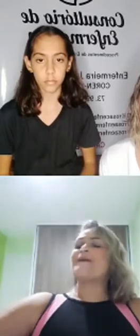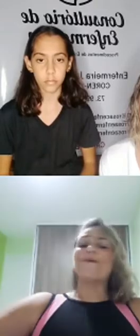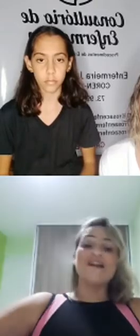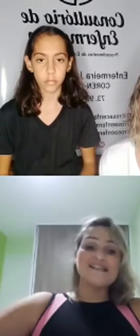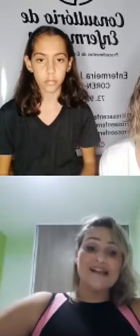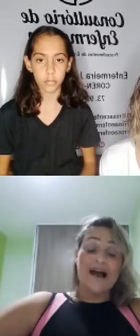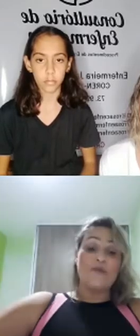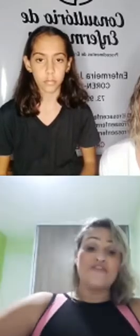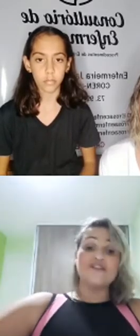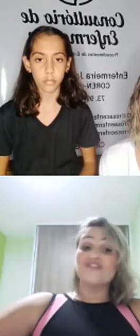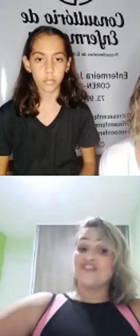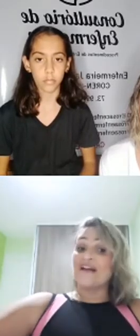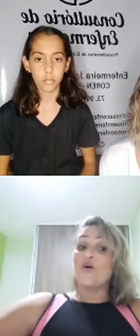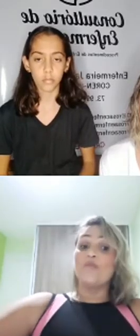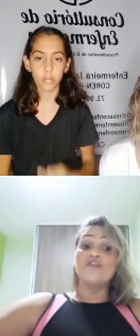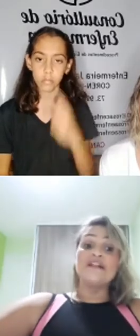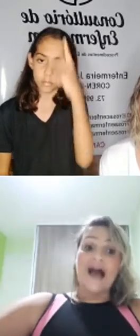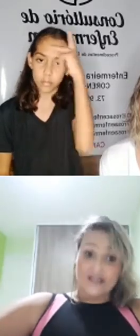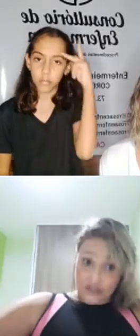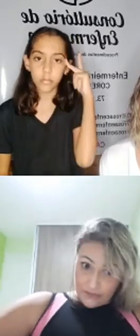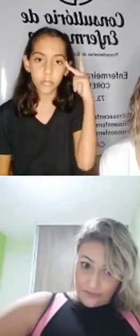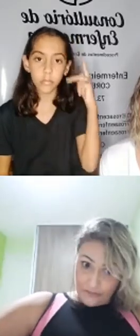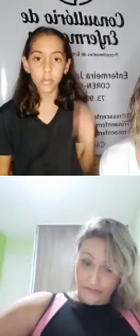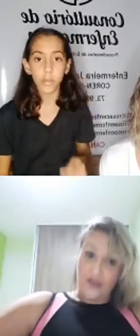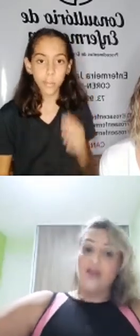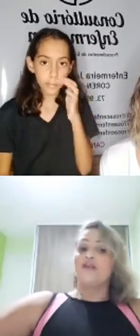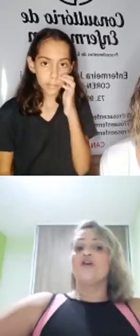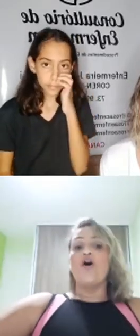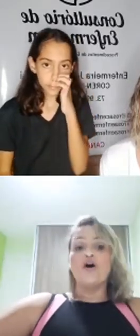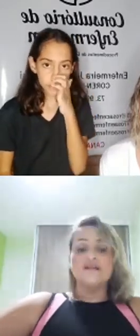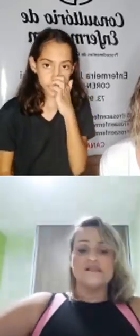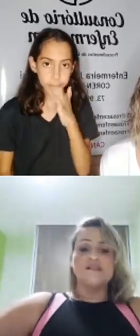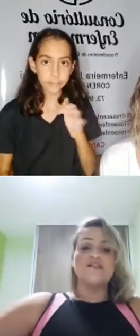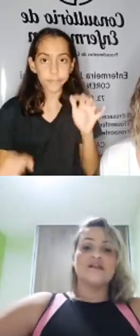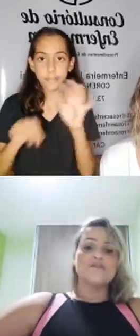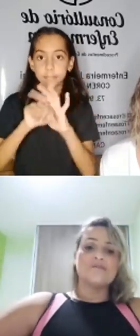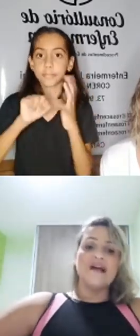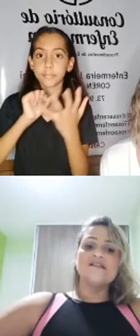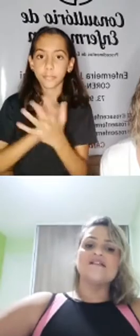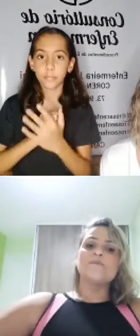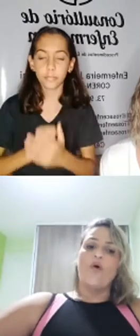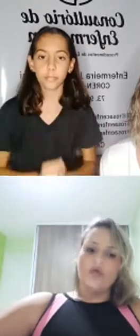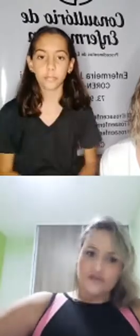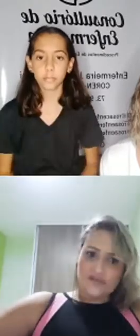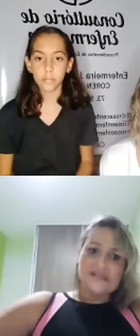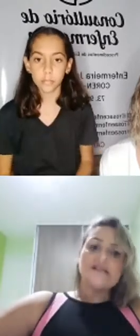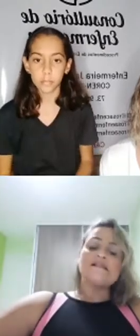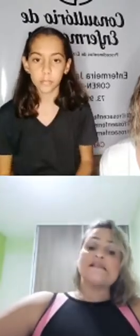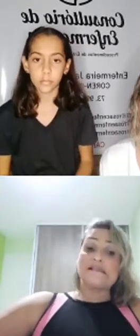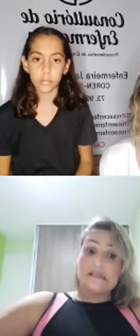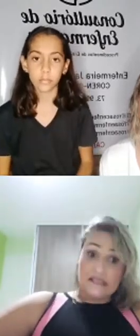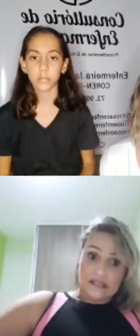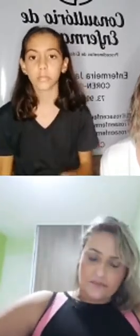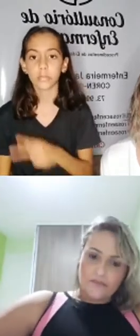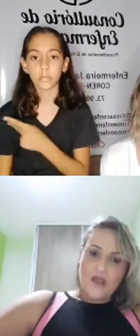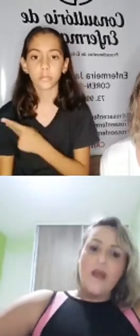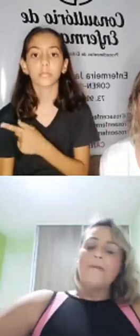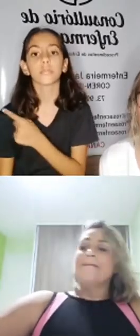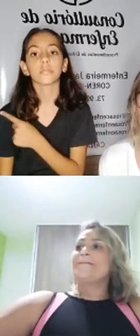A população, o vírus está na comunidade. Nós estamos mais expostos,